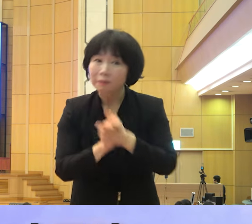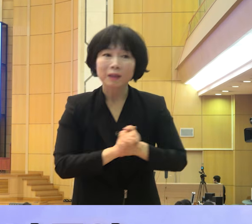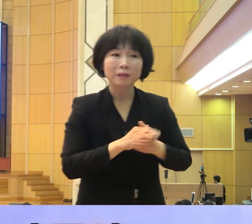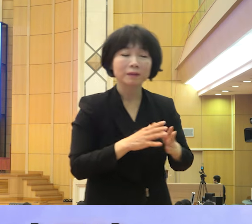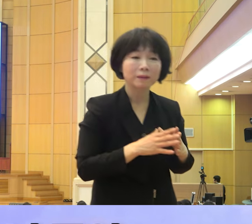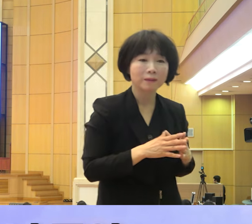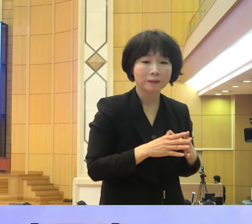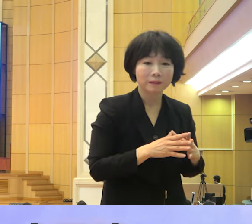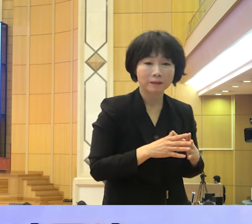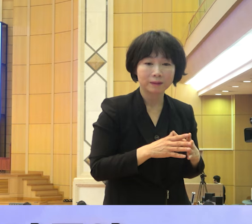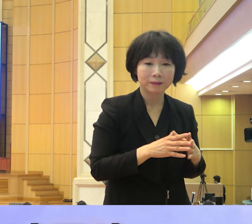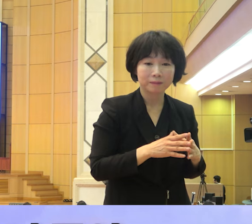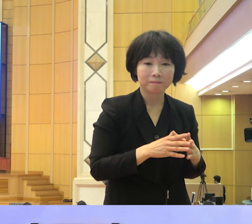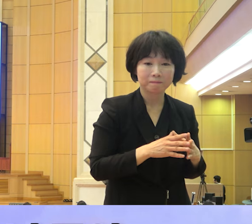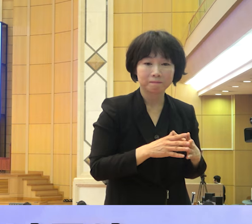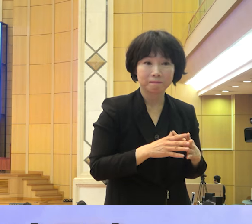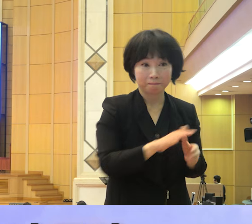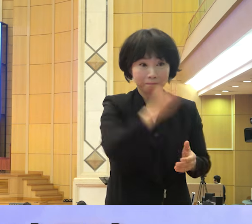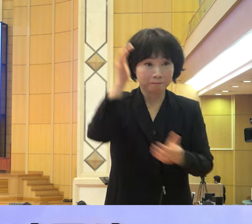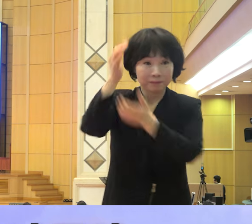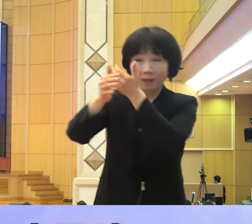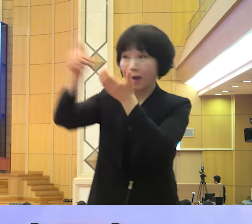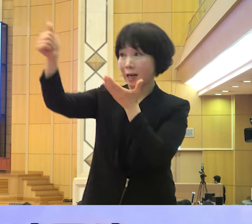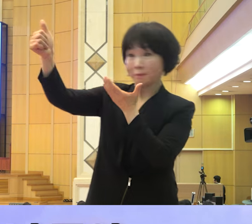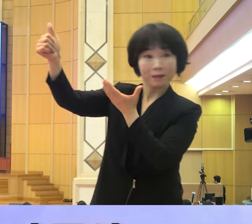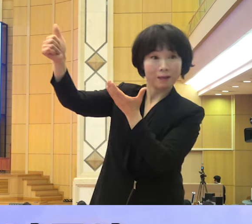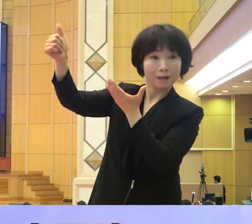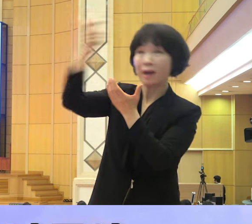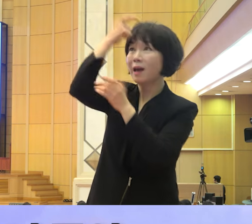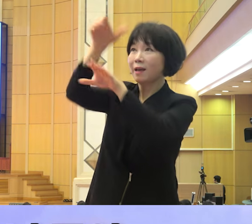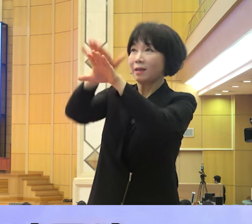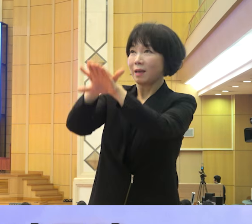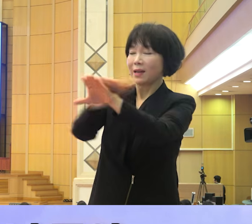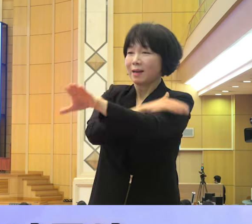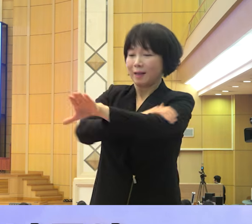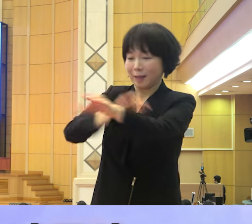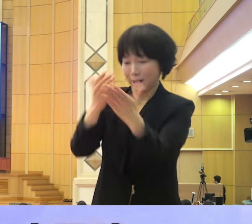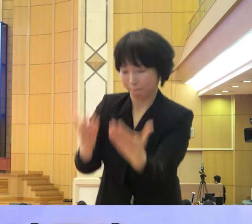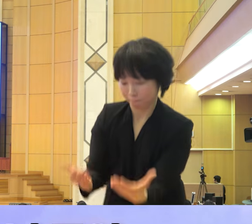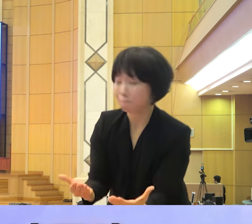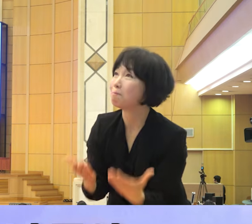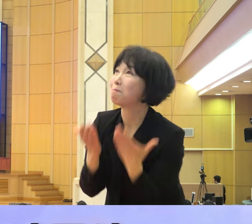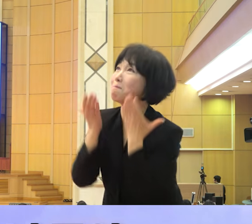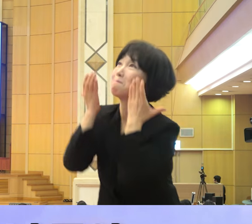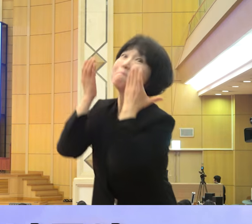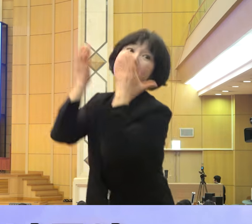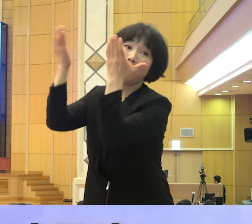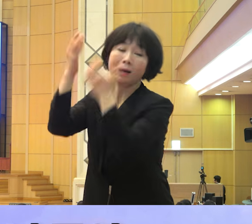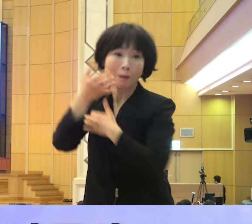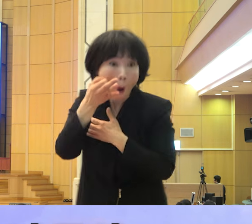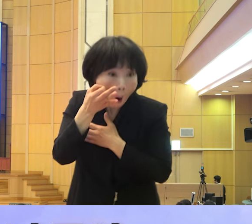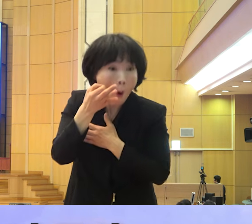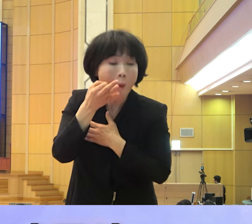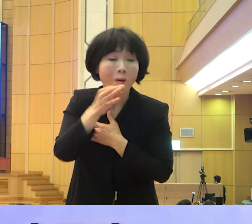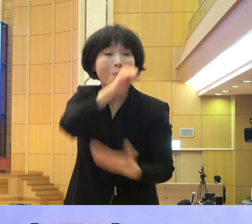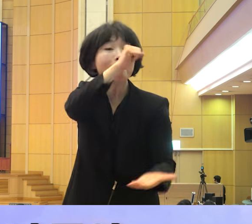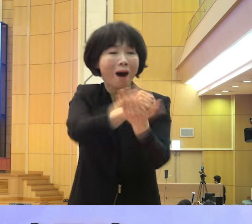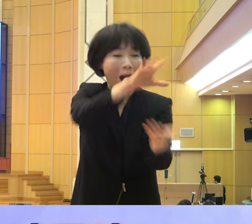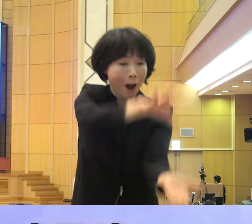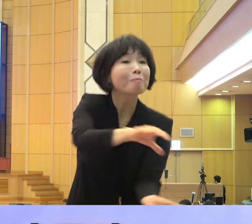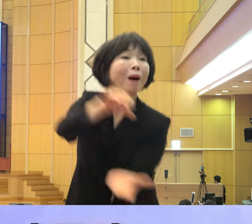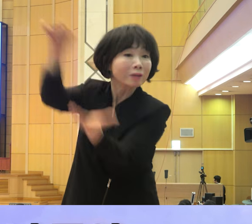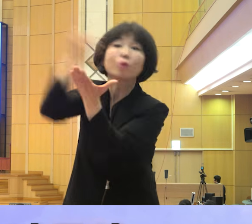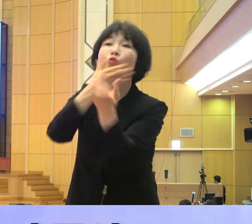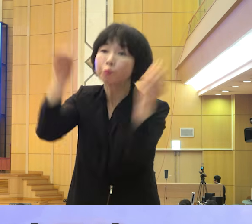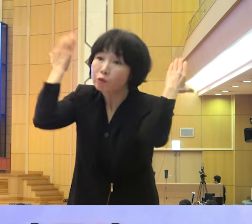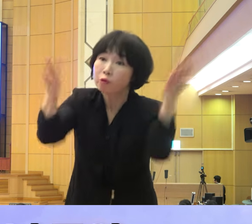드려야 돼요. 그래서 진짜 하나님께 예배가 드려져야지, 가인의 제사처럼